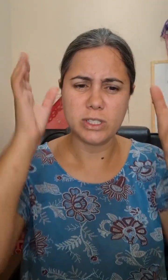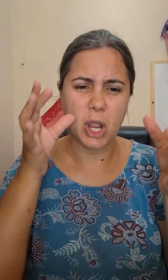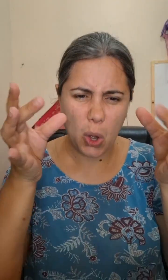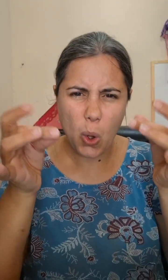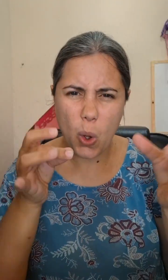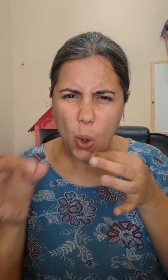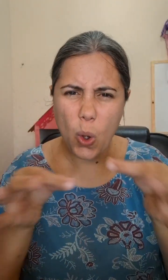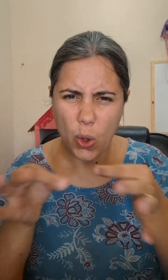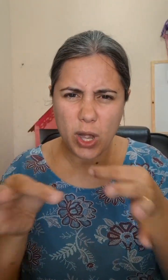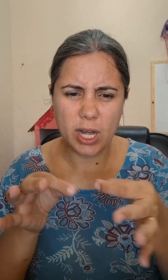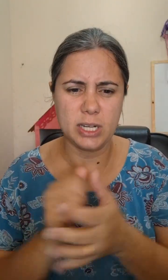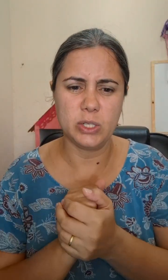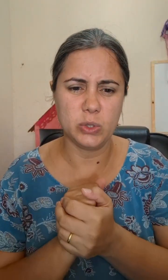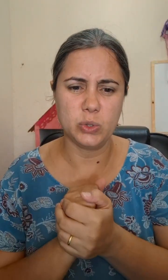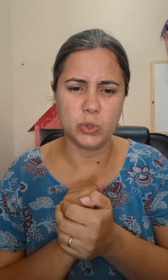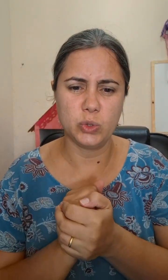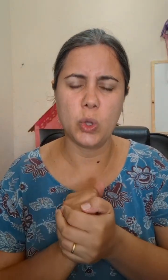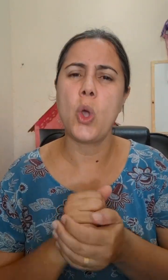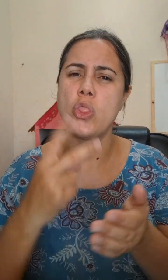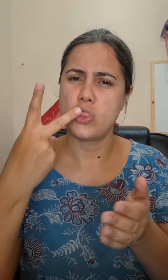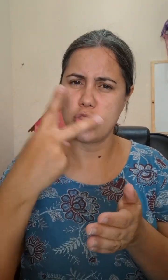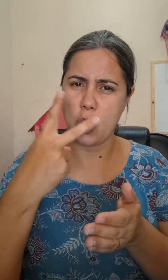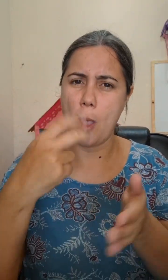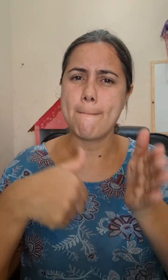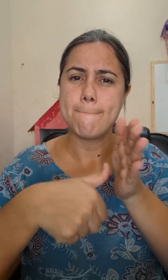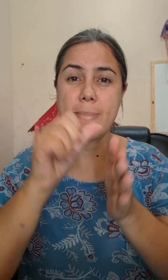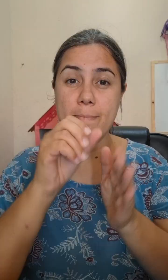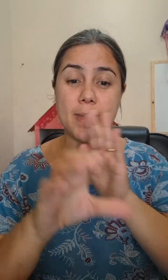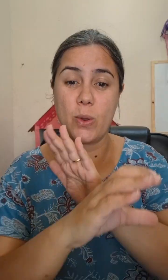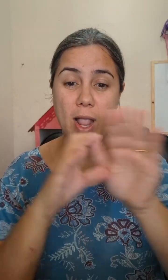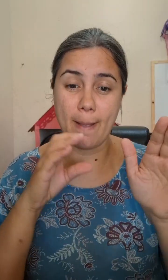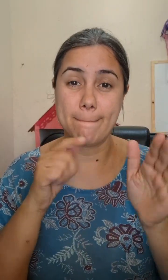organizou os 2 primeiros capítulos de Gênesis